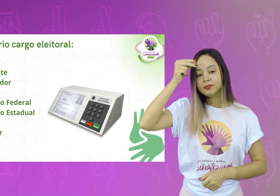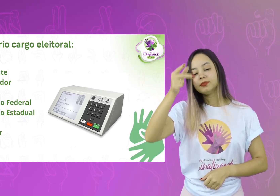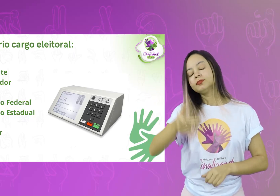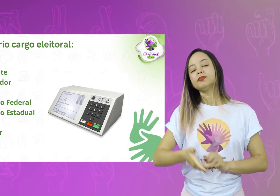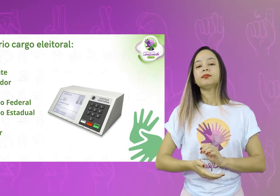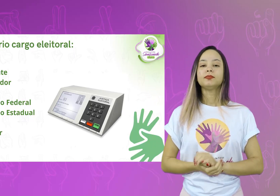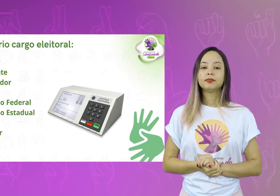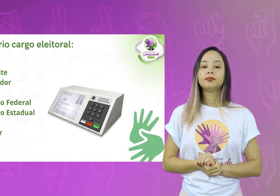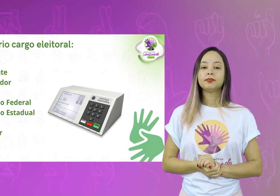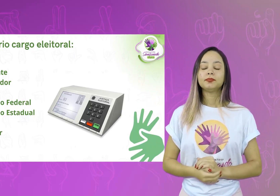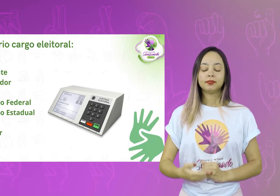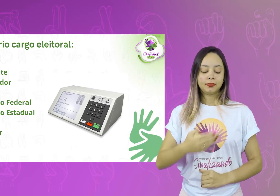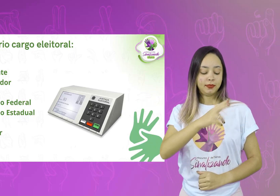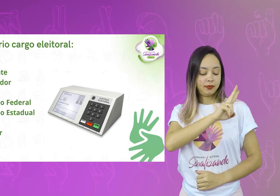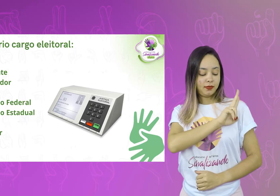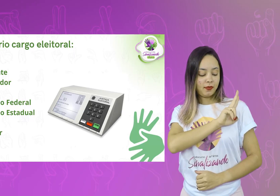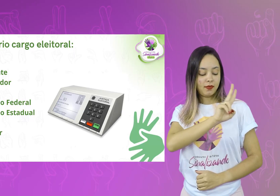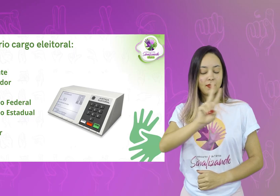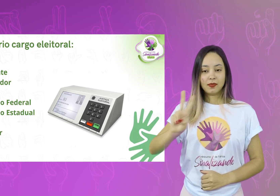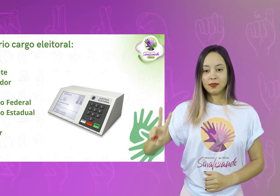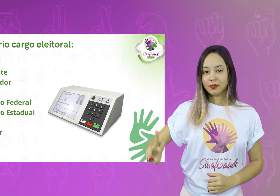Ó.